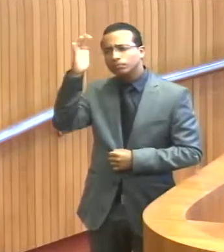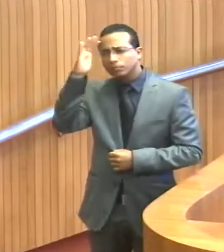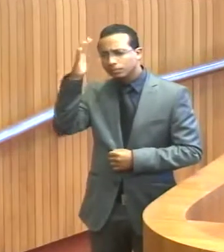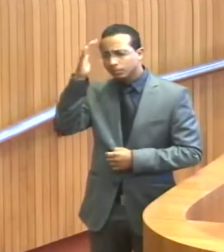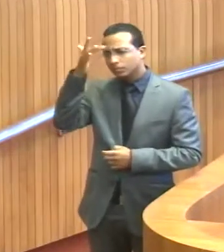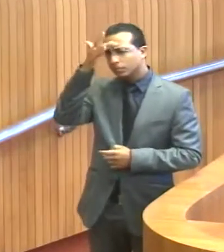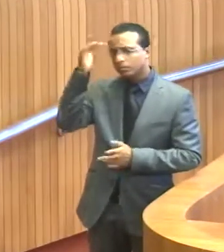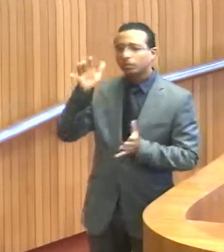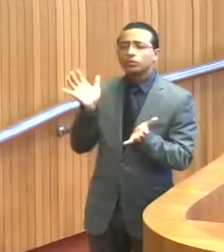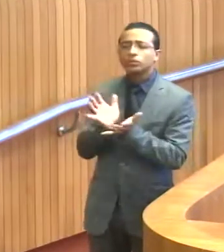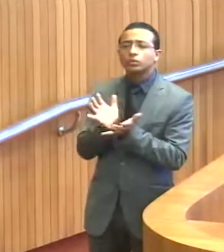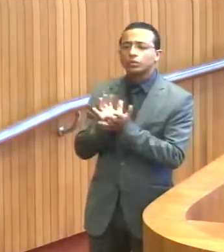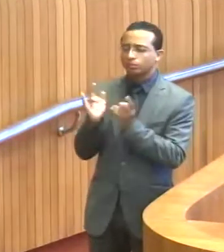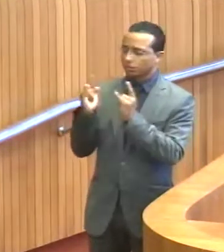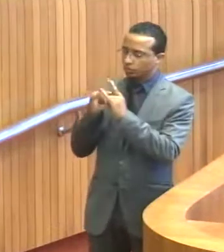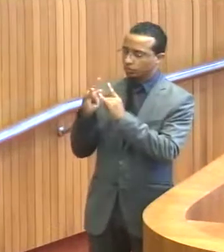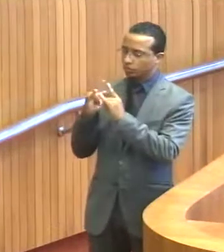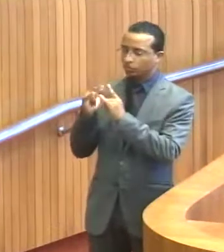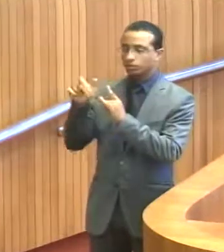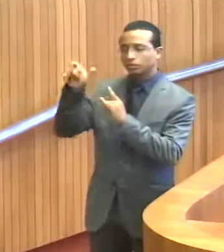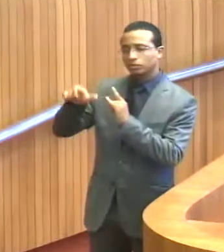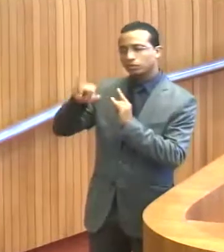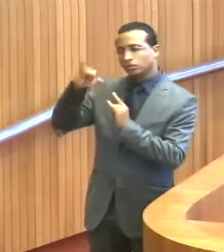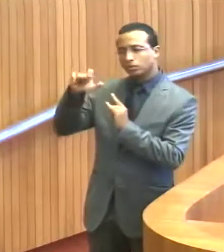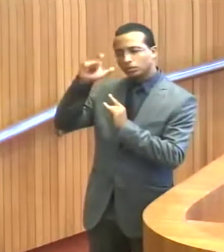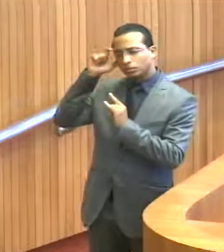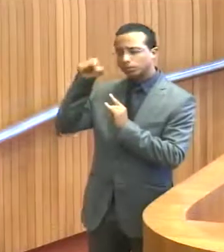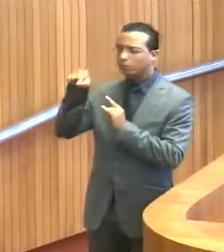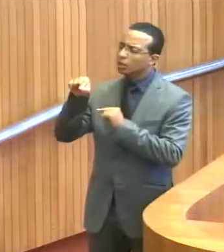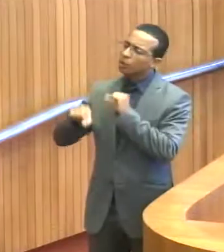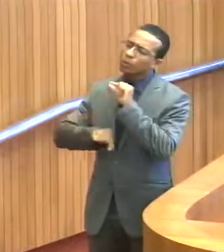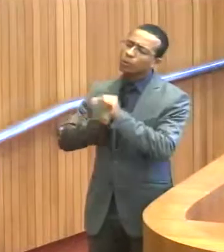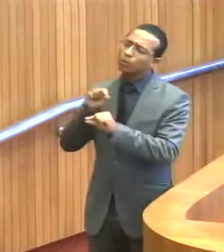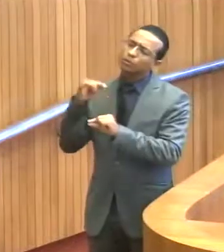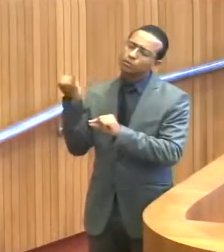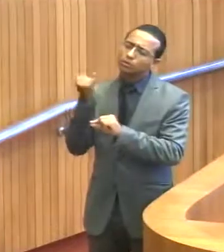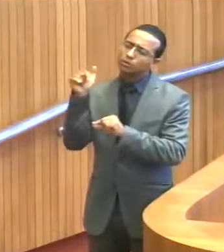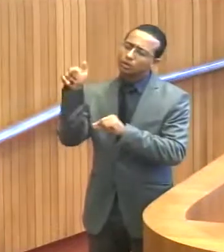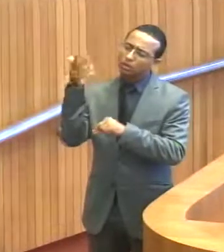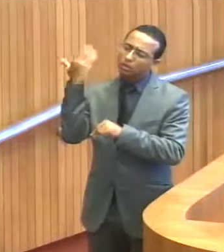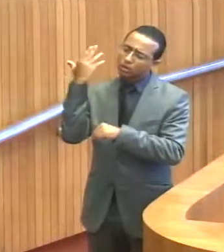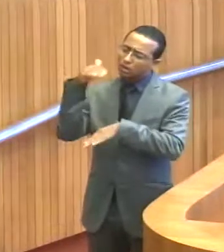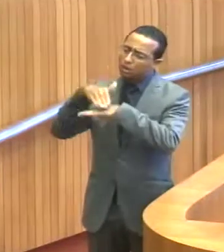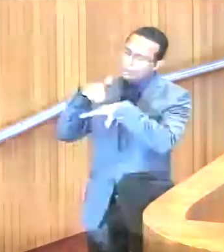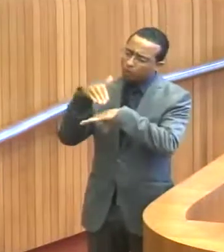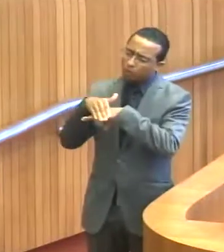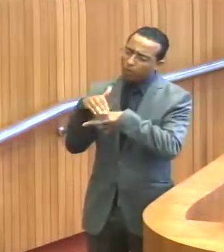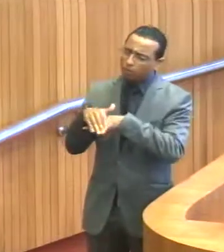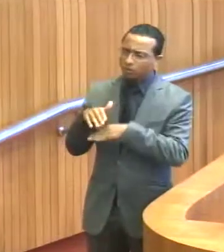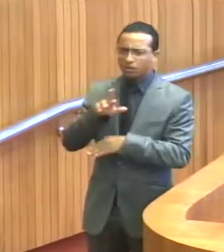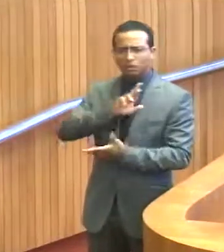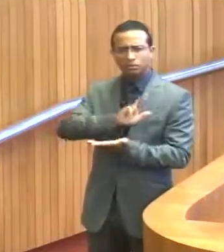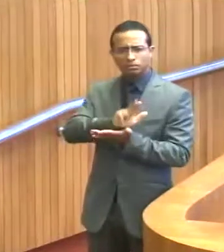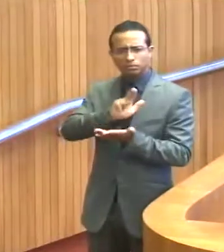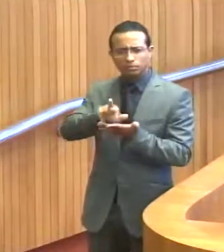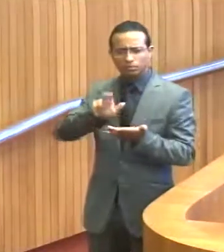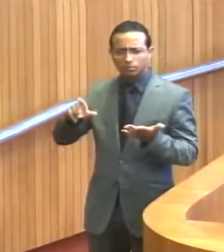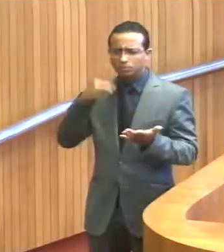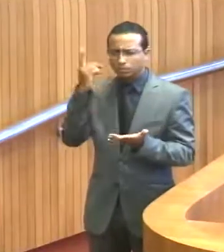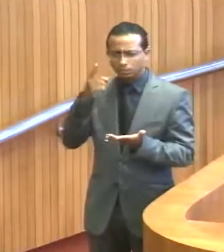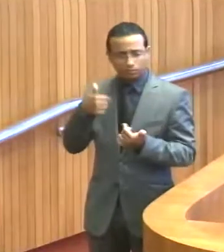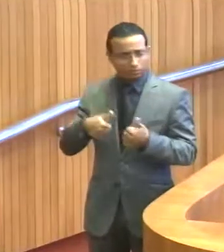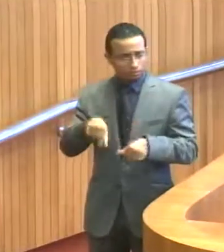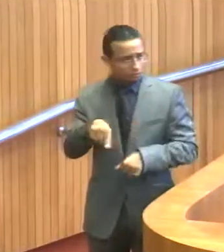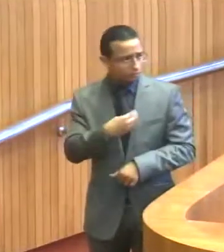membros do Instituto Jackson Lago, que representou aquele momento, aquela noite, onde vários dos colegas parlamentares que